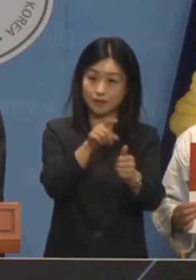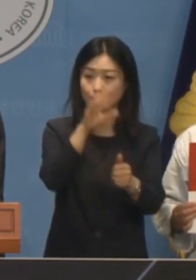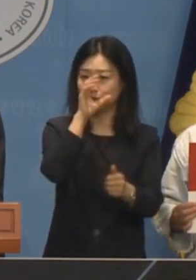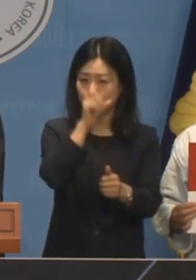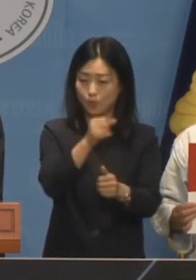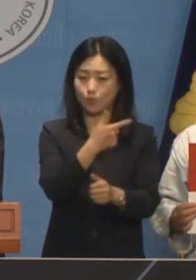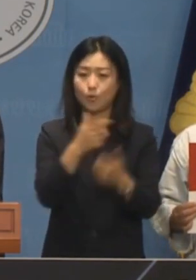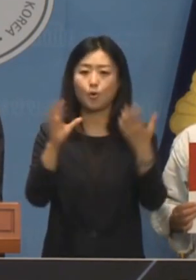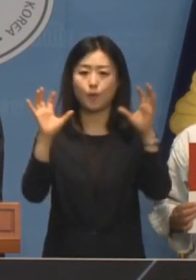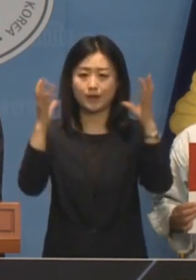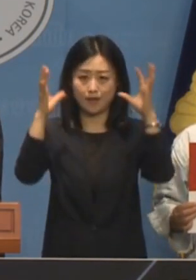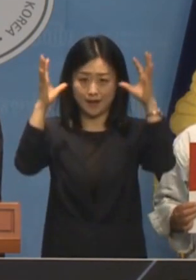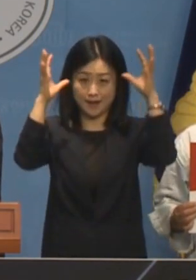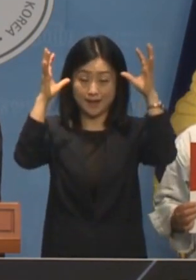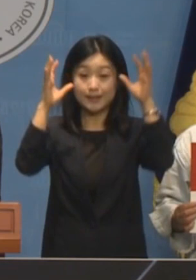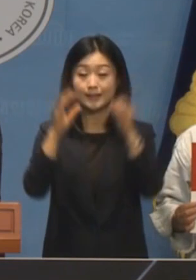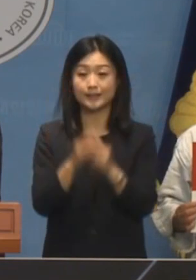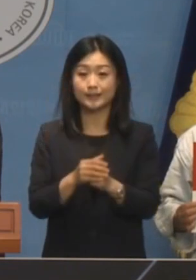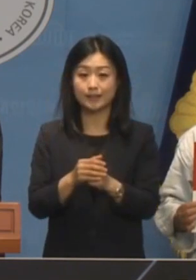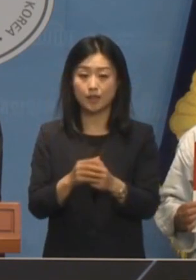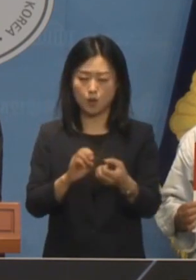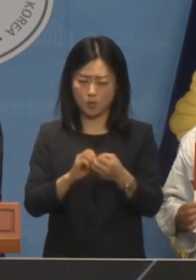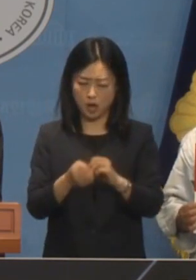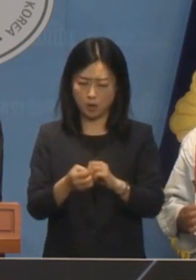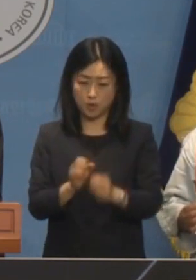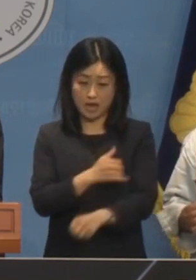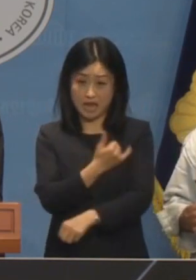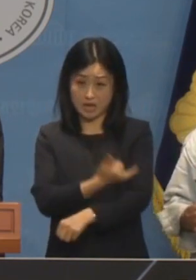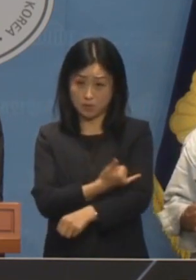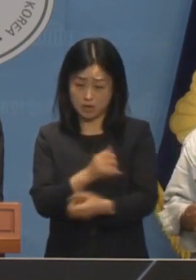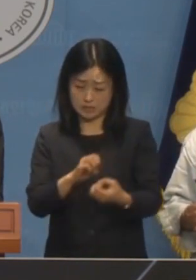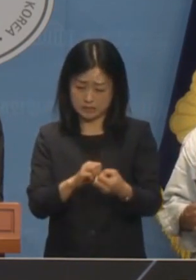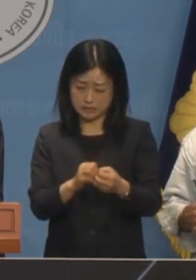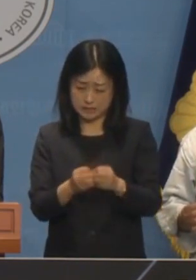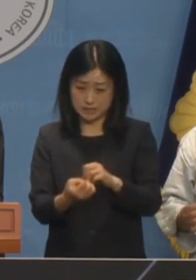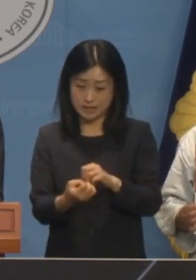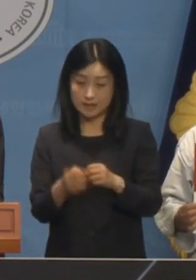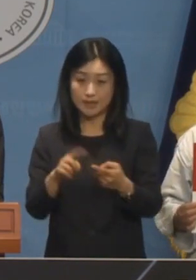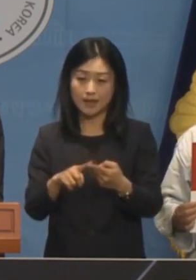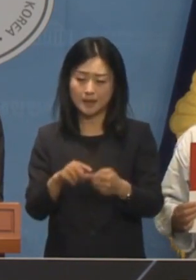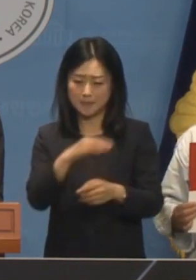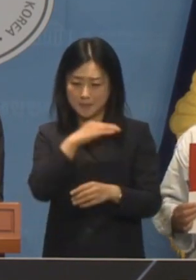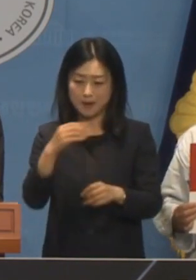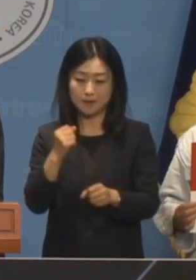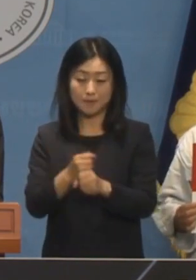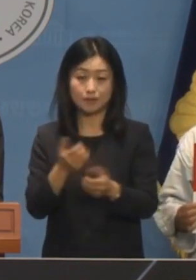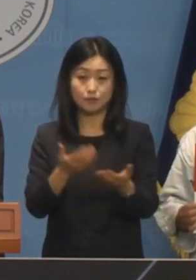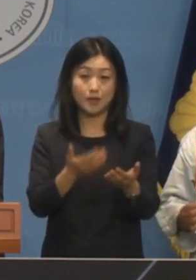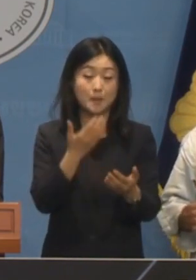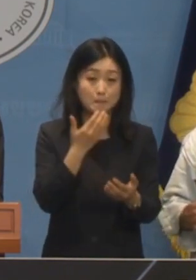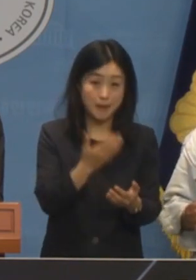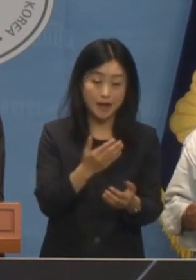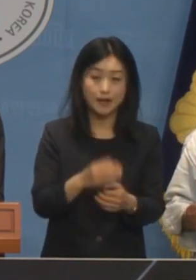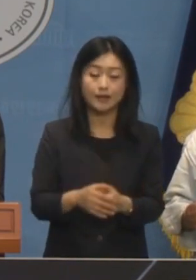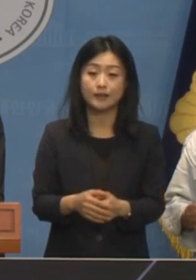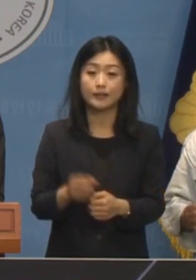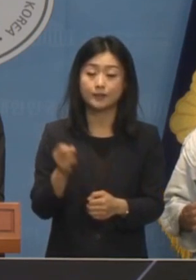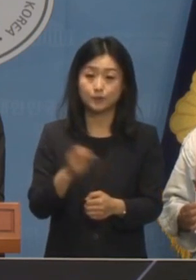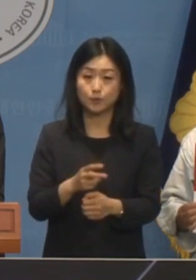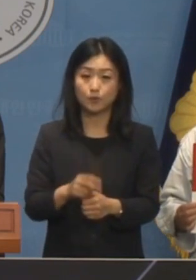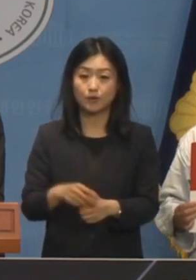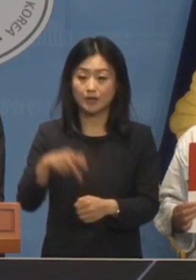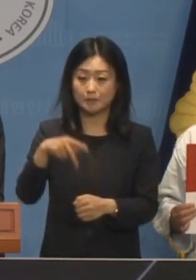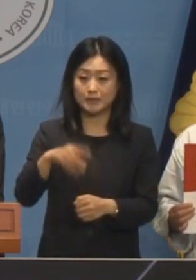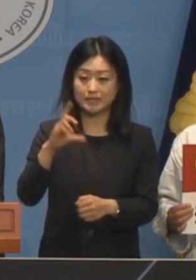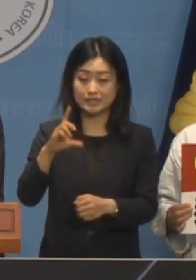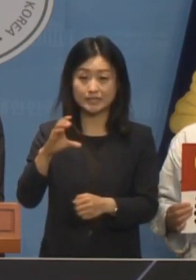적극 환영한다. 이는 왜곡된 대한민국 인권 역사에 서광이 비친 것이며 세계 인권선언에 역행하여 PC주의가